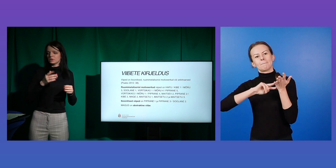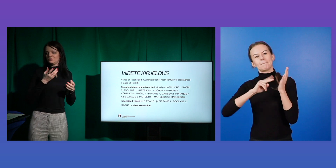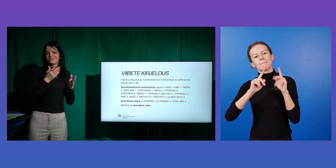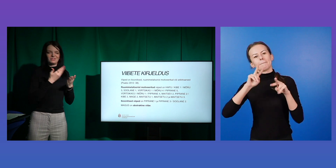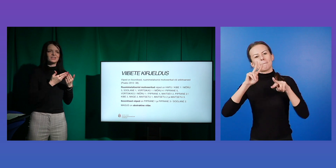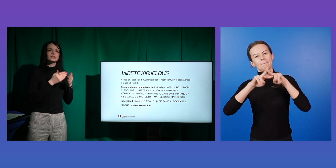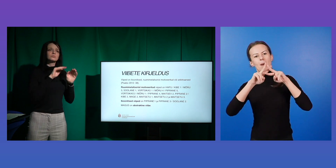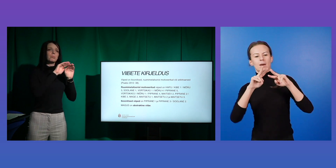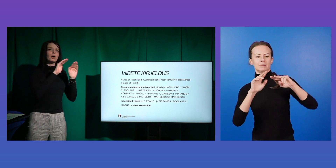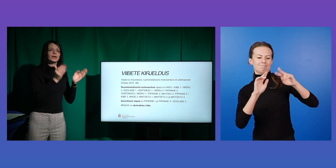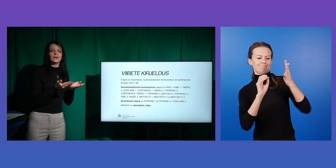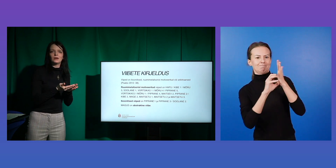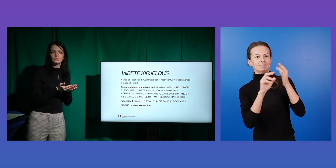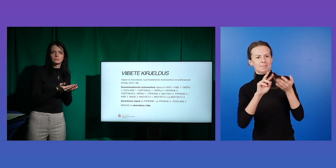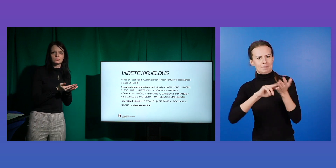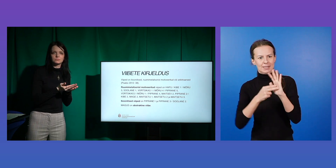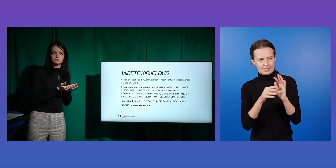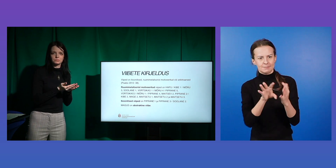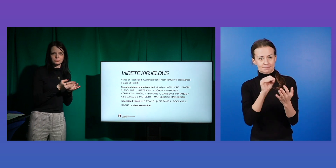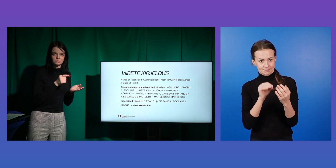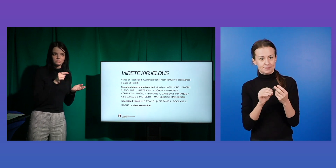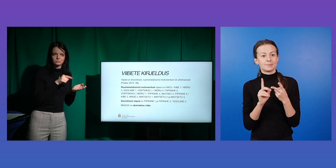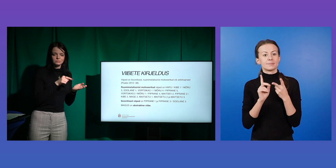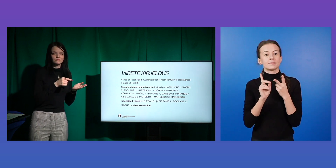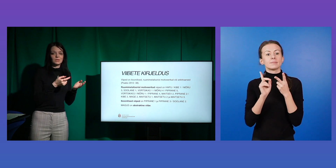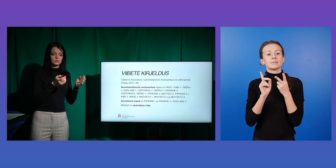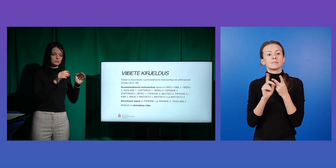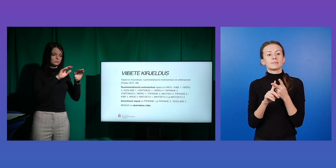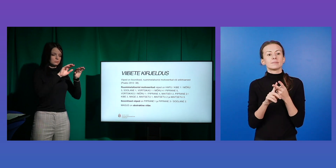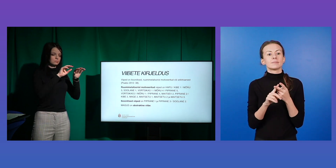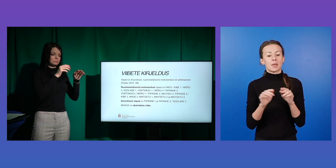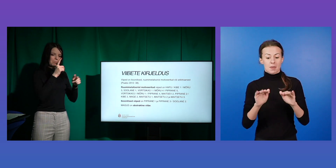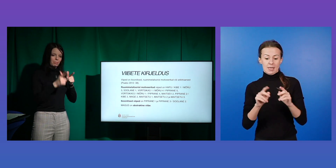siis. Näiteks pall.